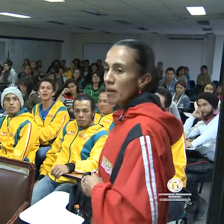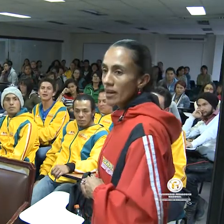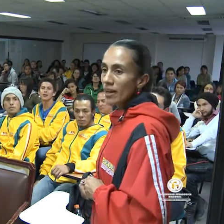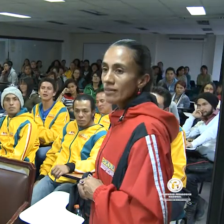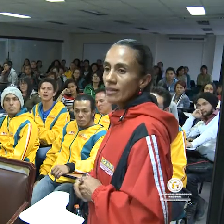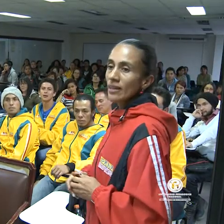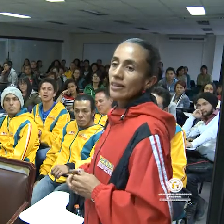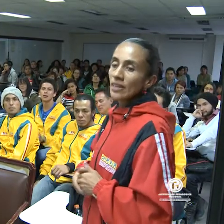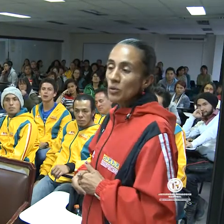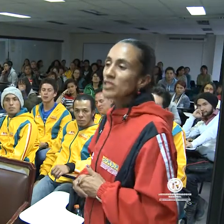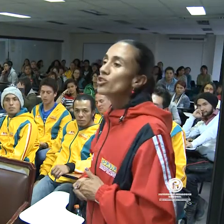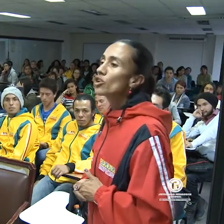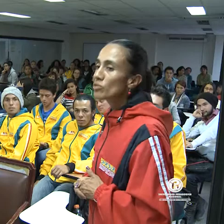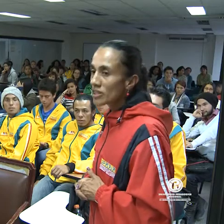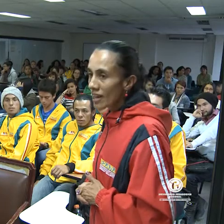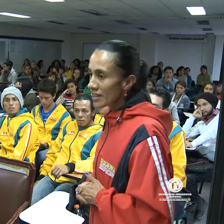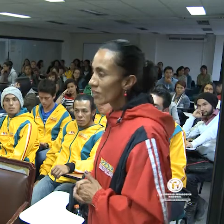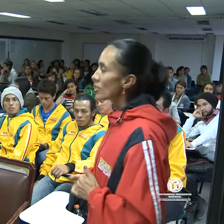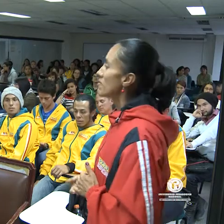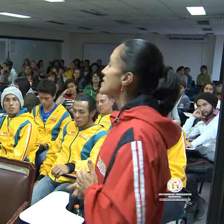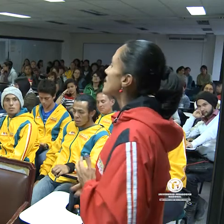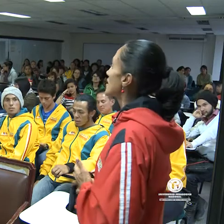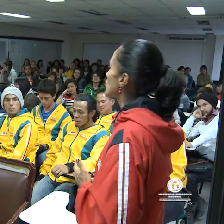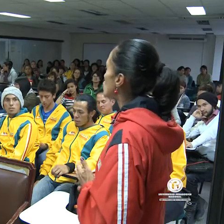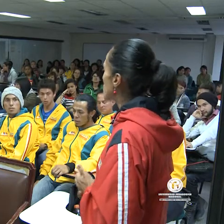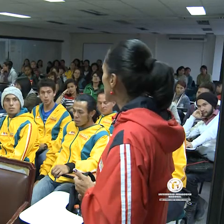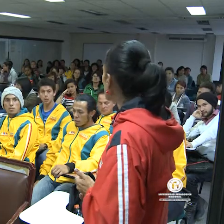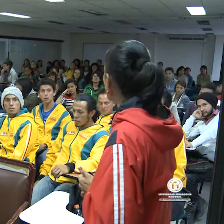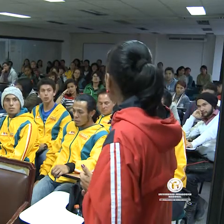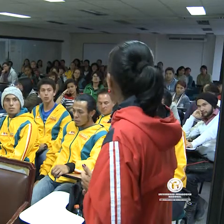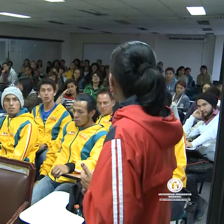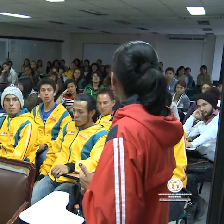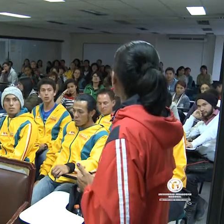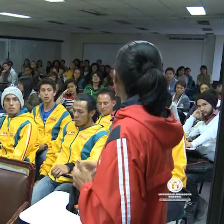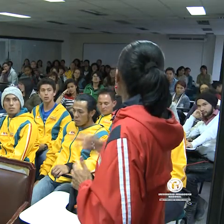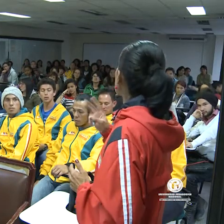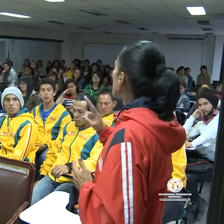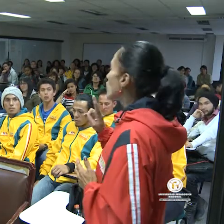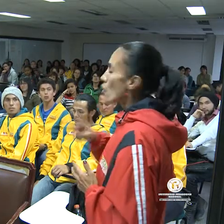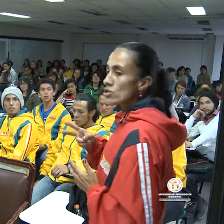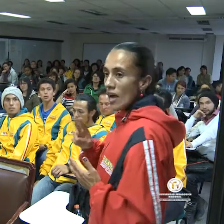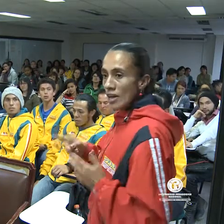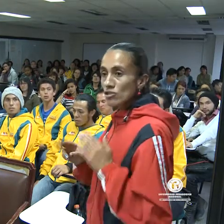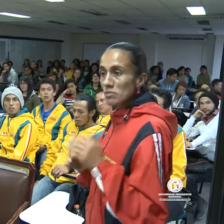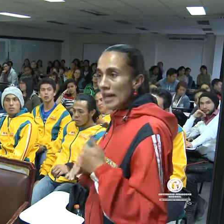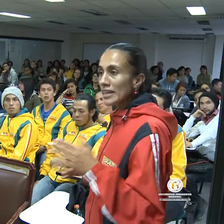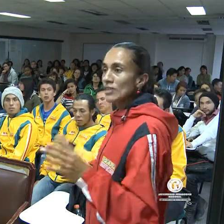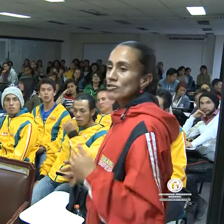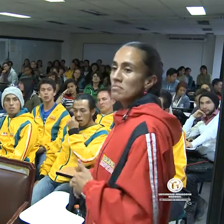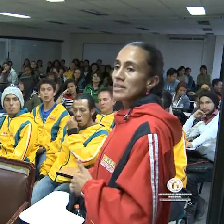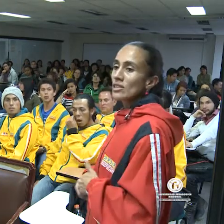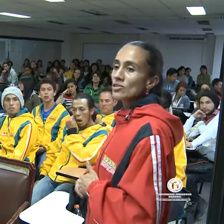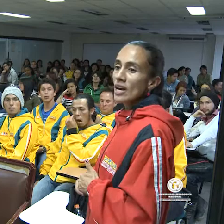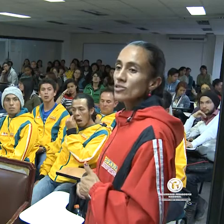al programa de educación comunitaria con énfasis en derechos humanos, porque durante dos años